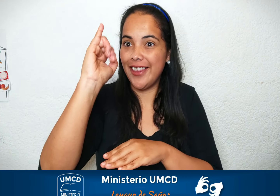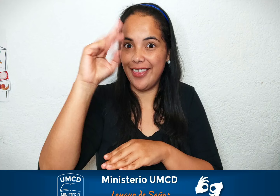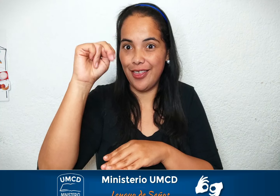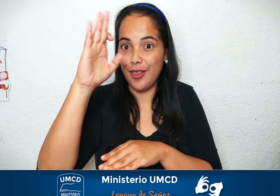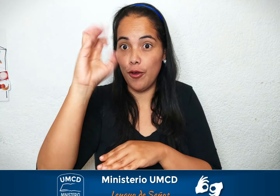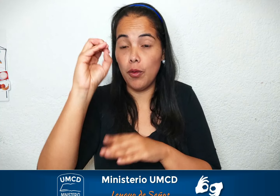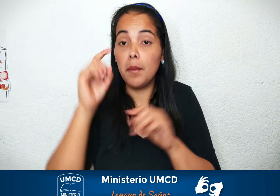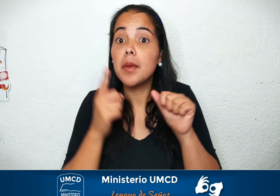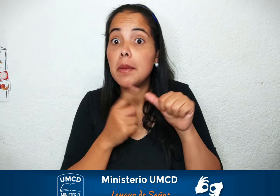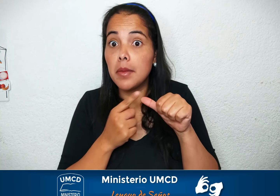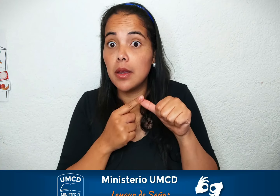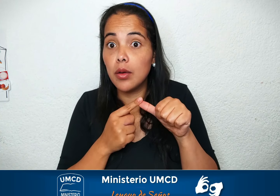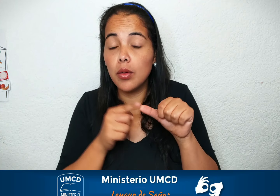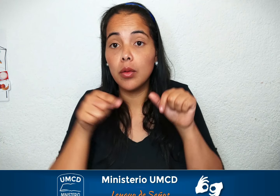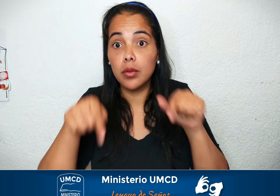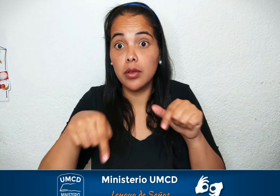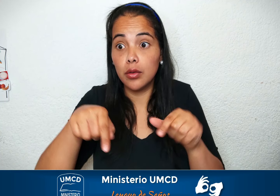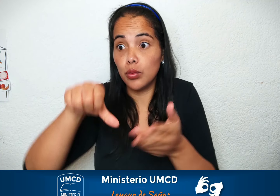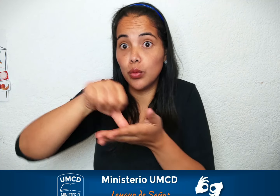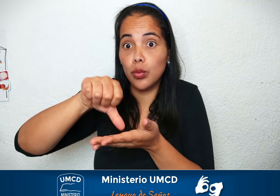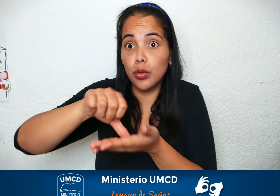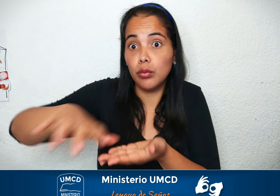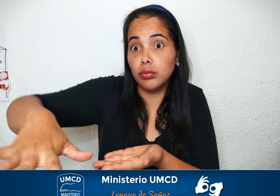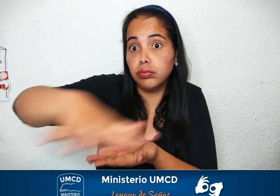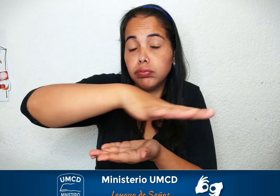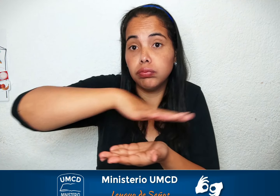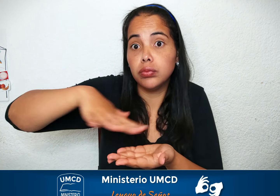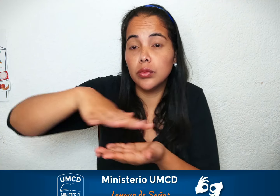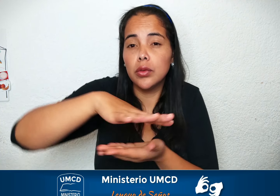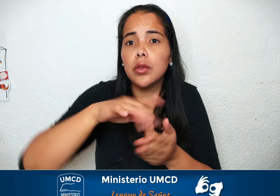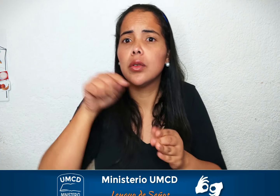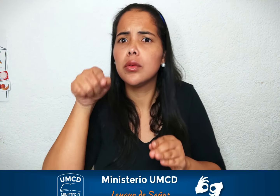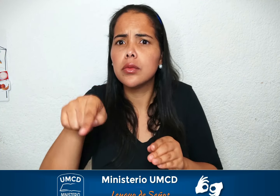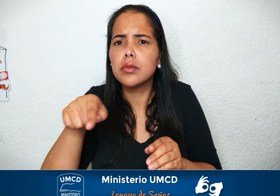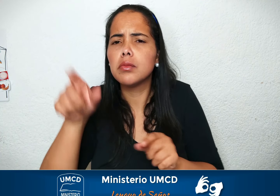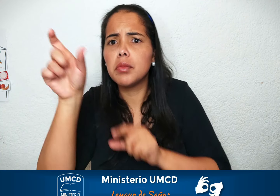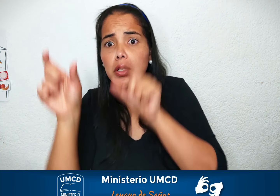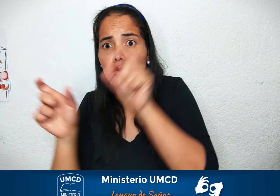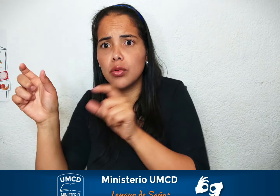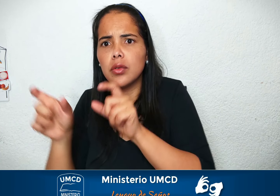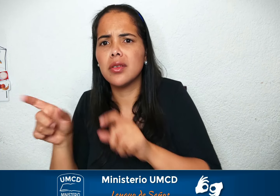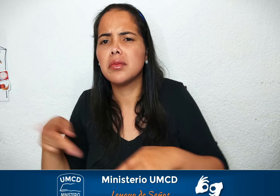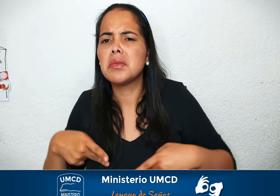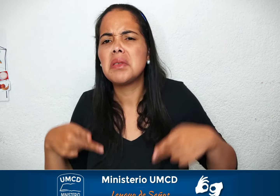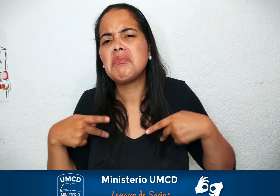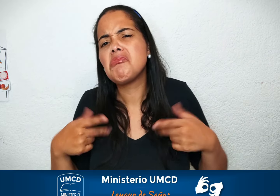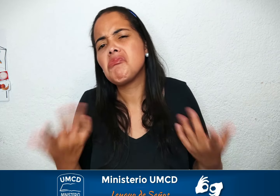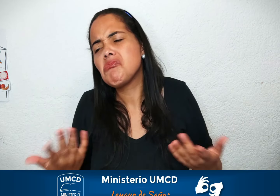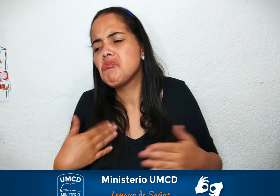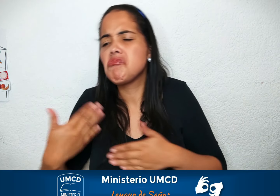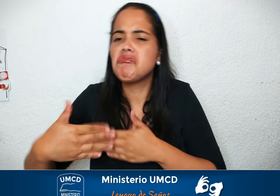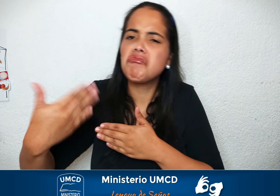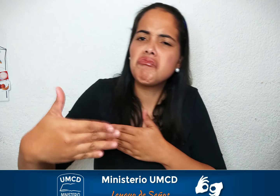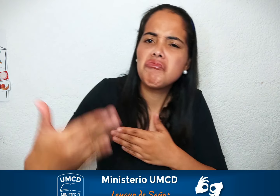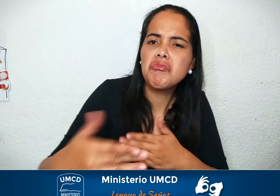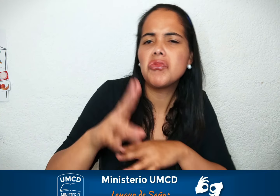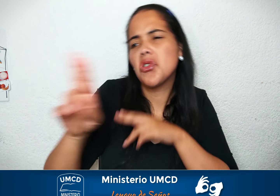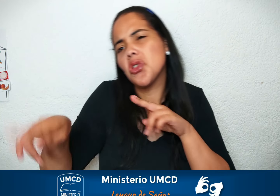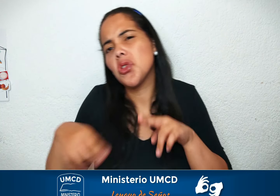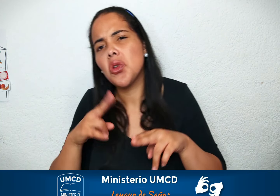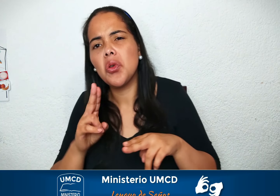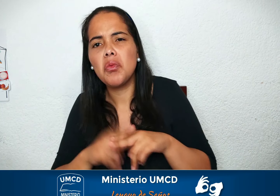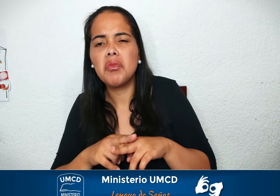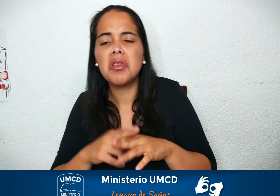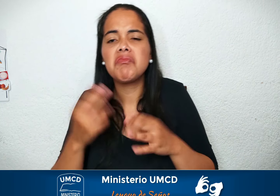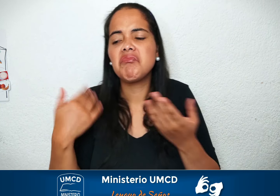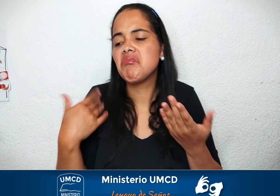Corinto. En primer lugar, ellos son griegos. Eso quiere decir de que son personas que viven constantemente